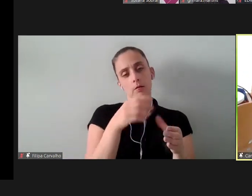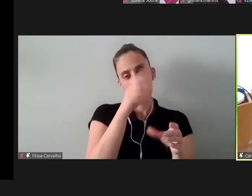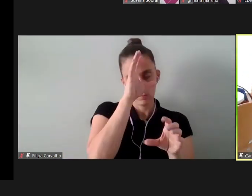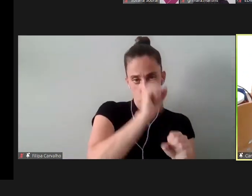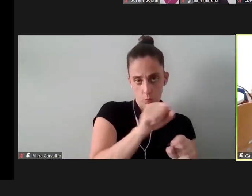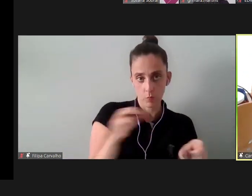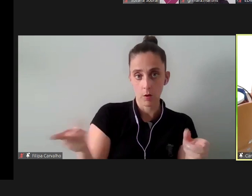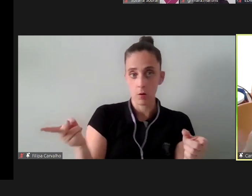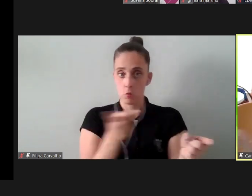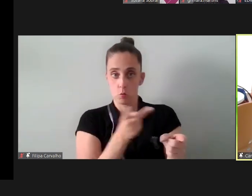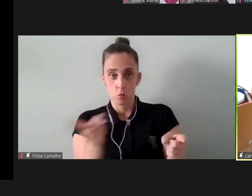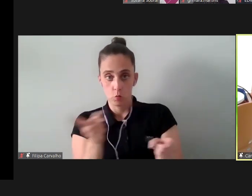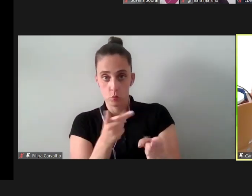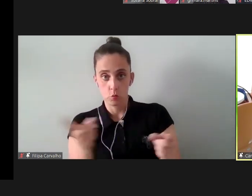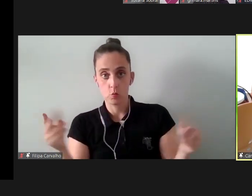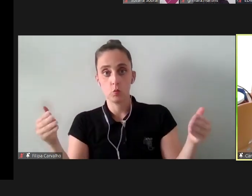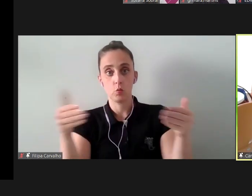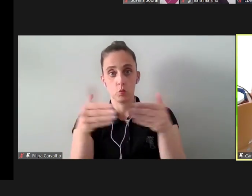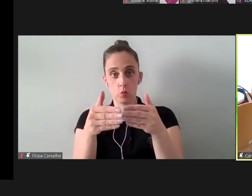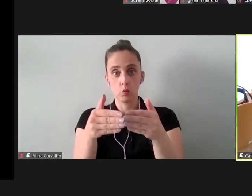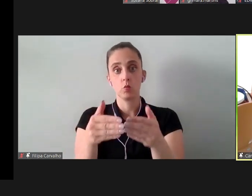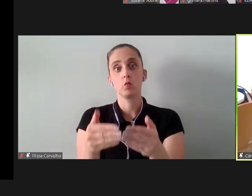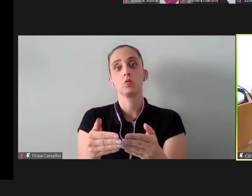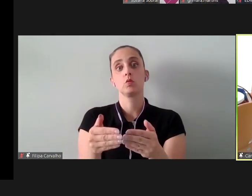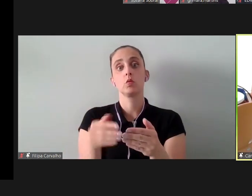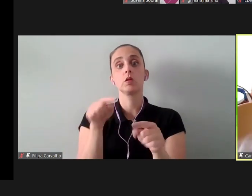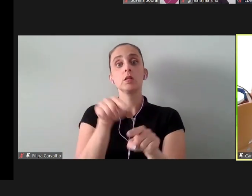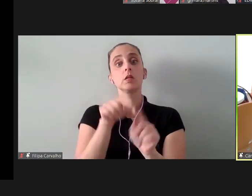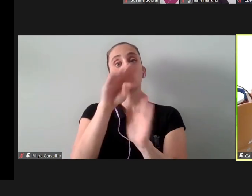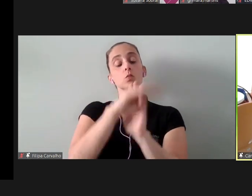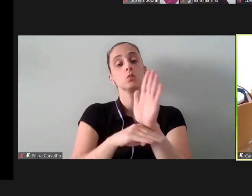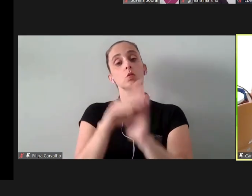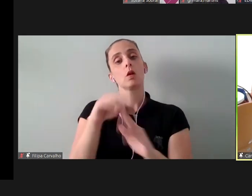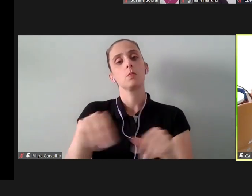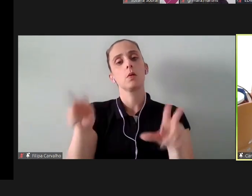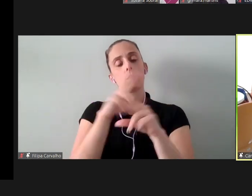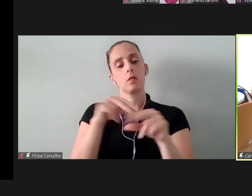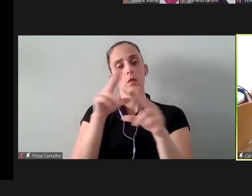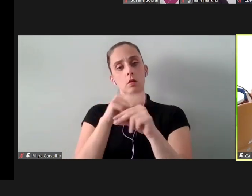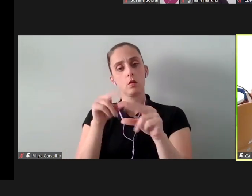frente do nosso programa de inovação, o que acontece é que a gente, com os órgãos da